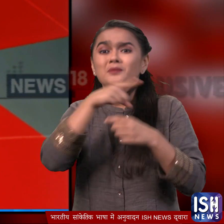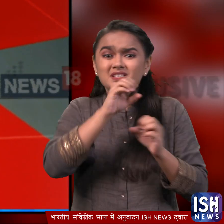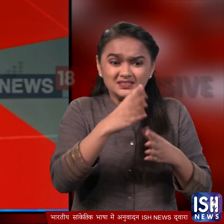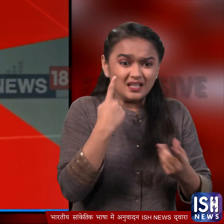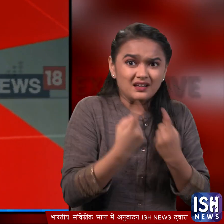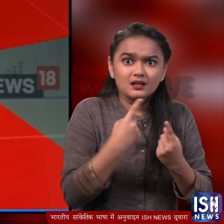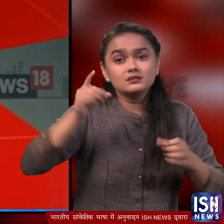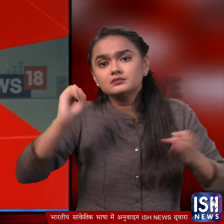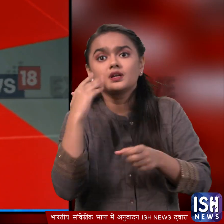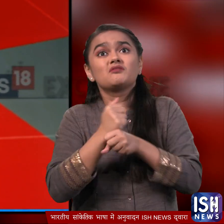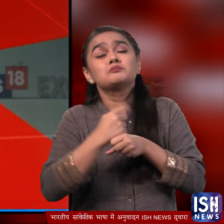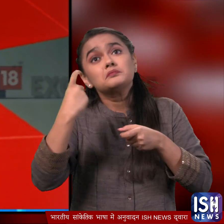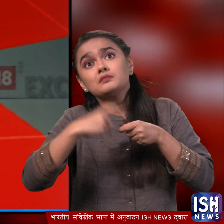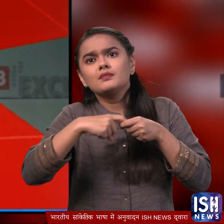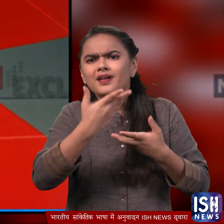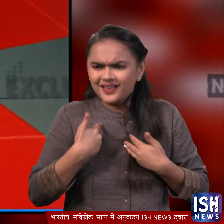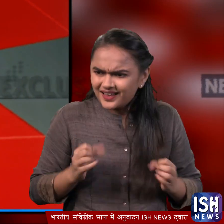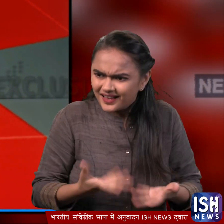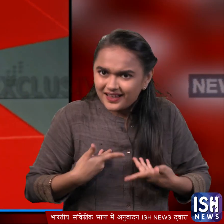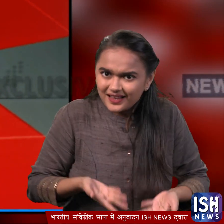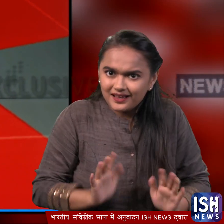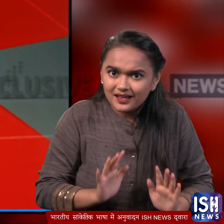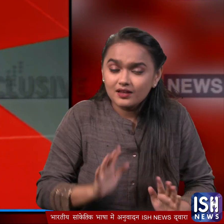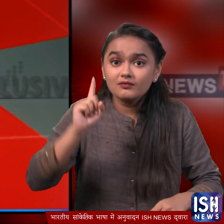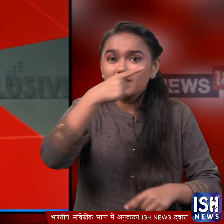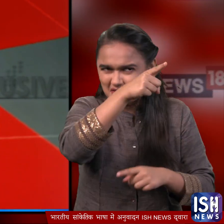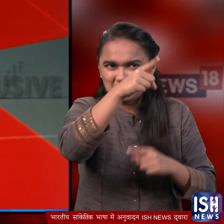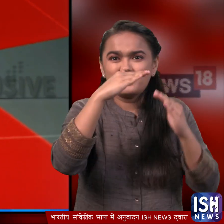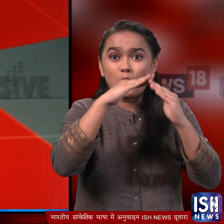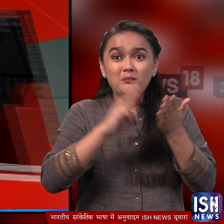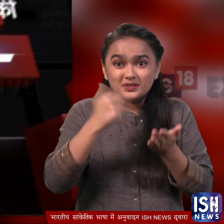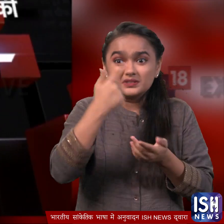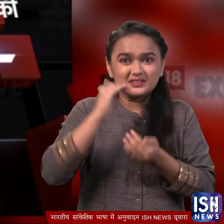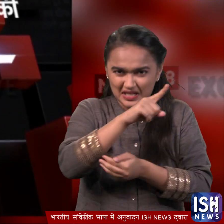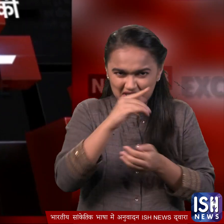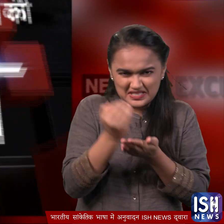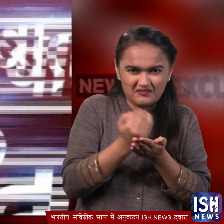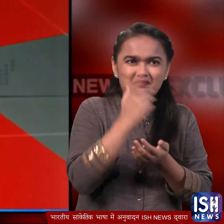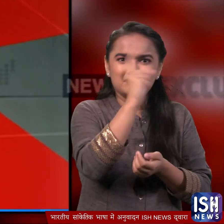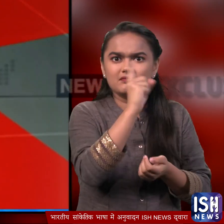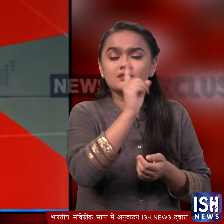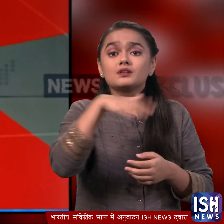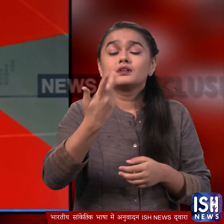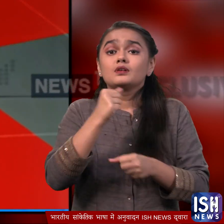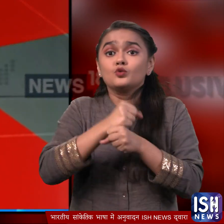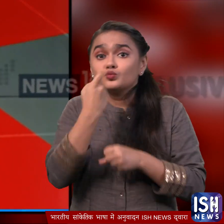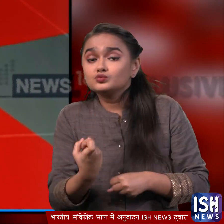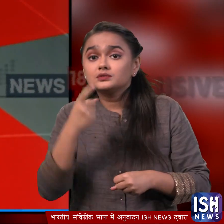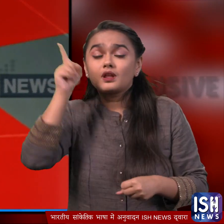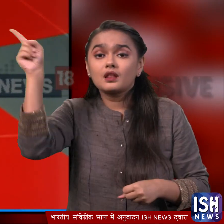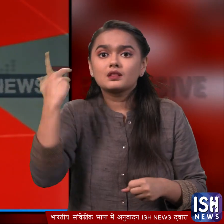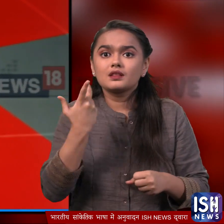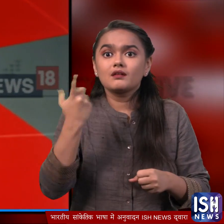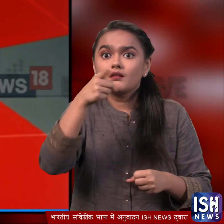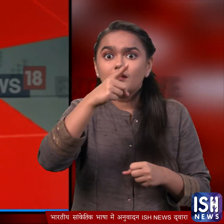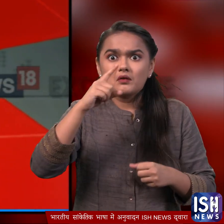ही सरकार की नीयत पर सवाल उठा रहे हैं और केंद्रीय मंत्री और उनके बेटे को बचाने का आरोप लगा रहे हैं। गुजरात में हुए निकाय चुनावों में बीजेपी